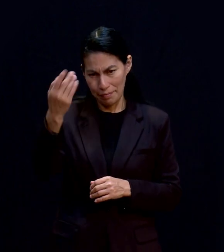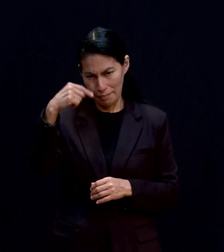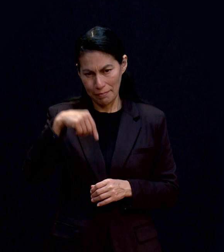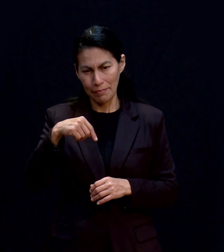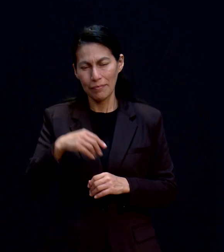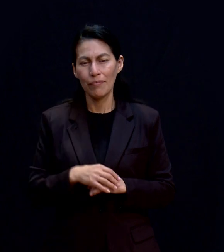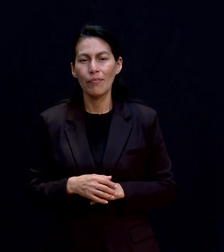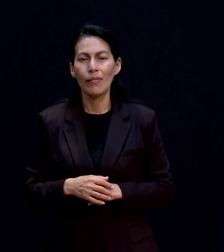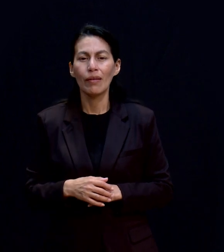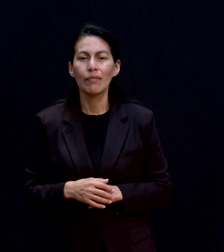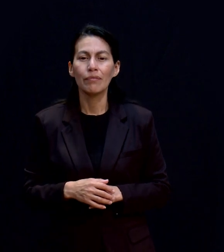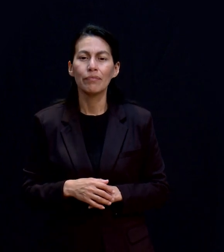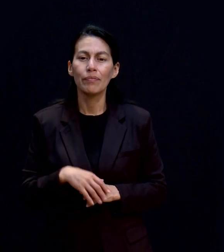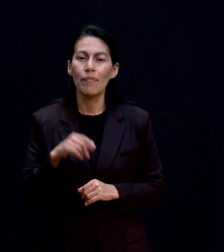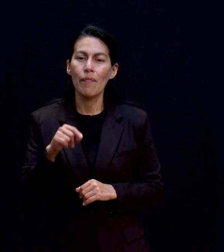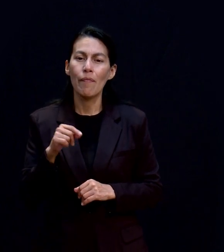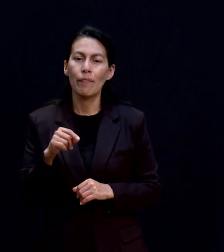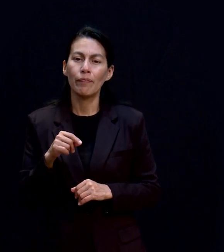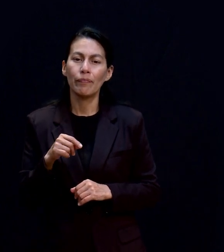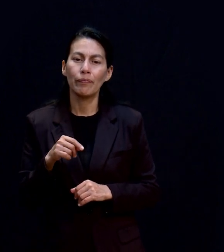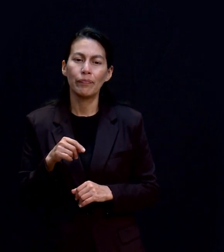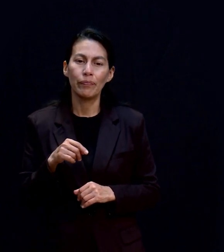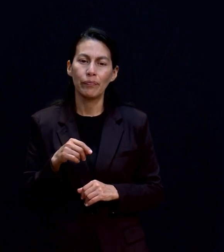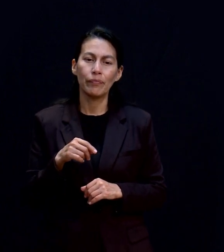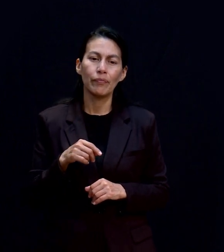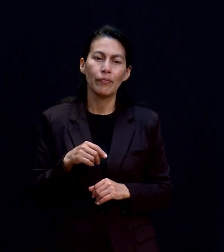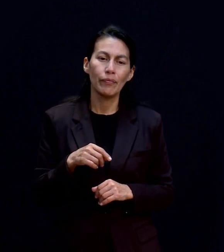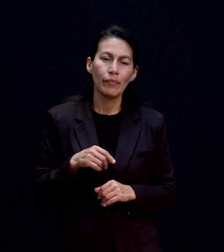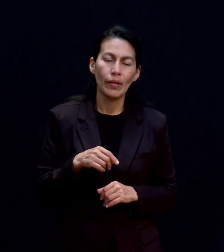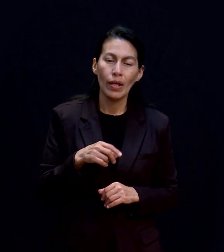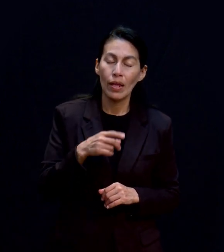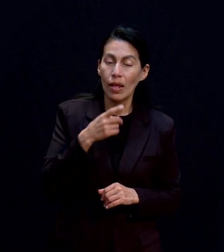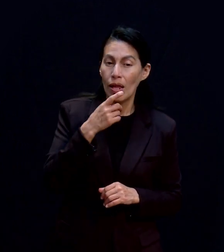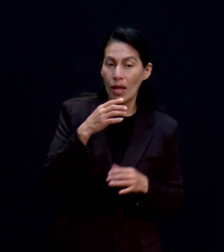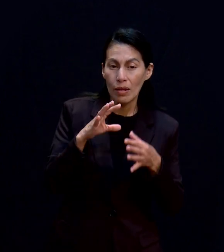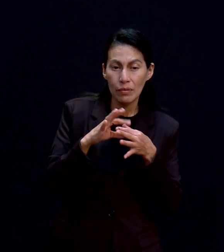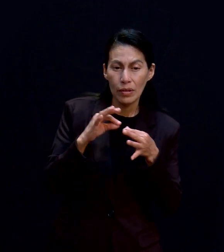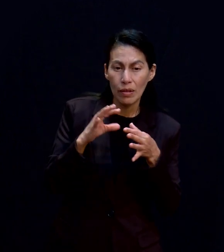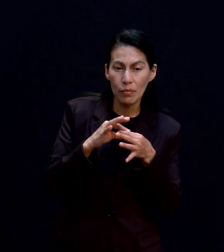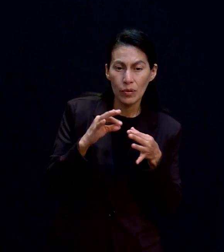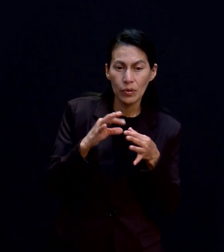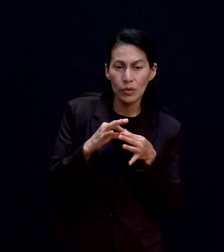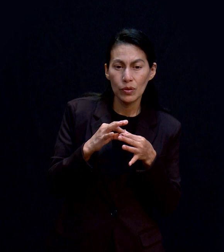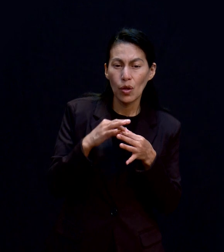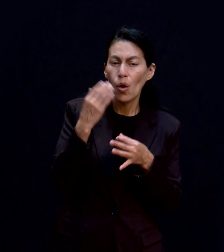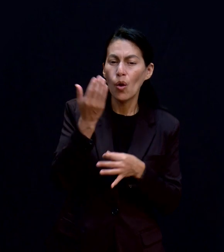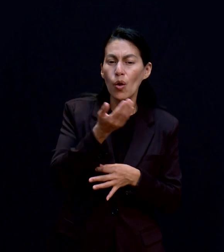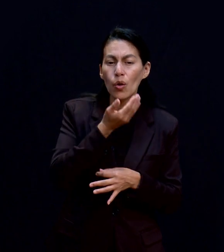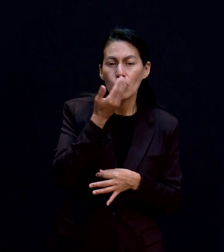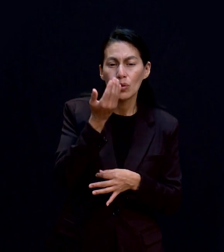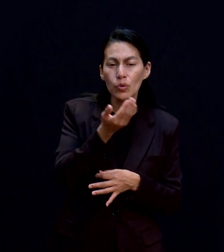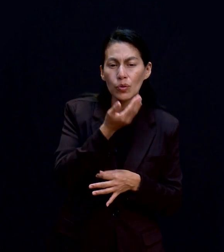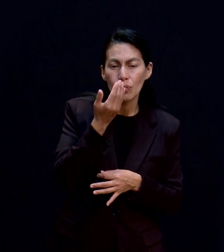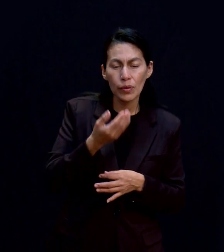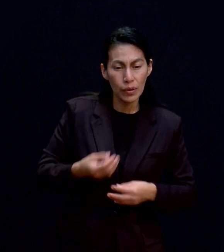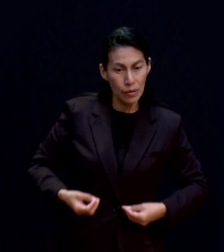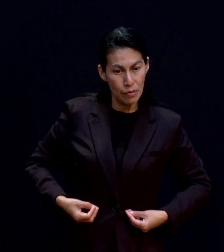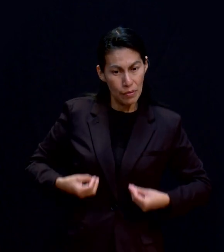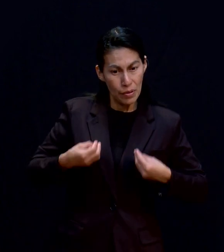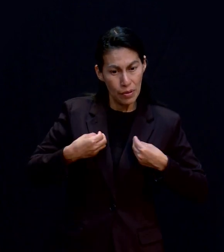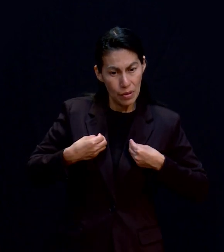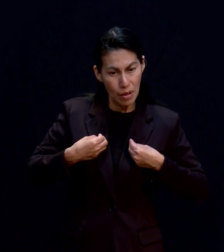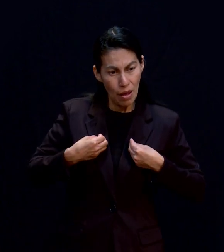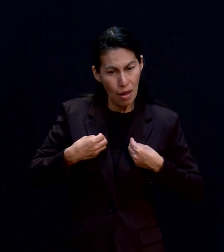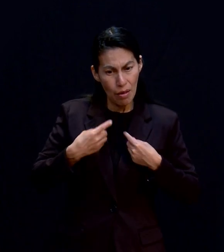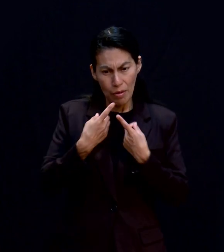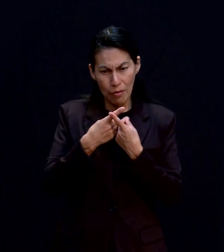entonces esta clínica 'la como su nombre lo indica trabajando el estilo de vida saludable mediante hábitos